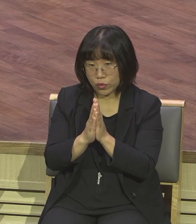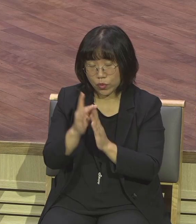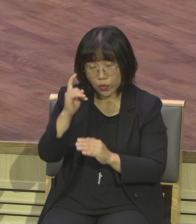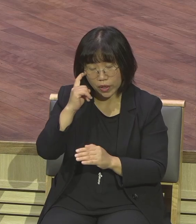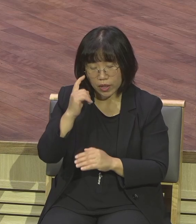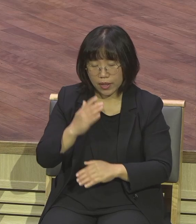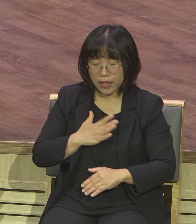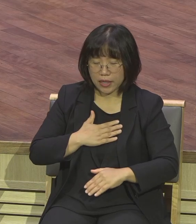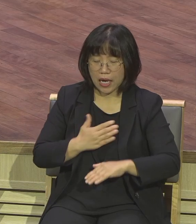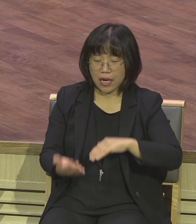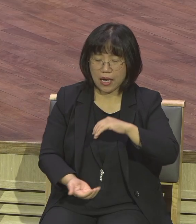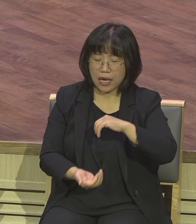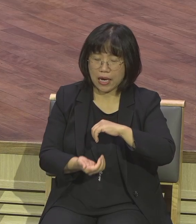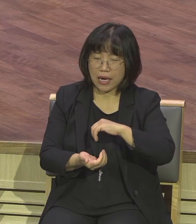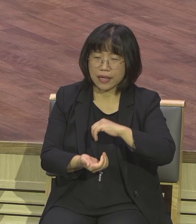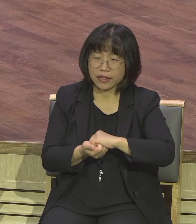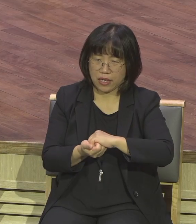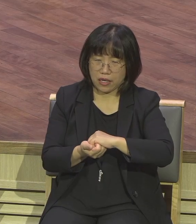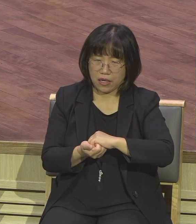한계를 넘어서